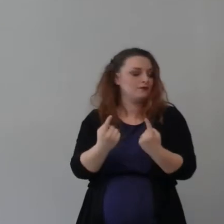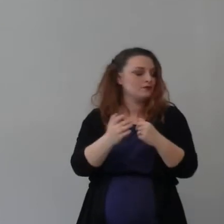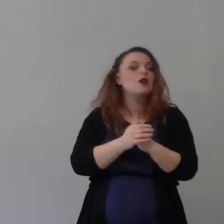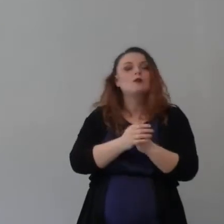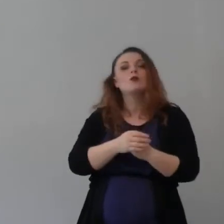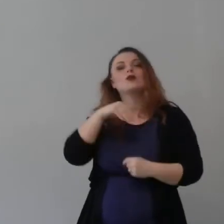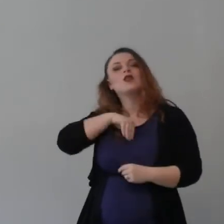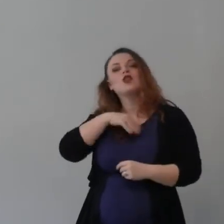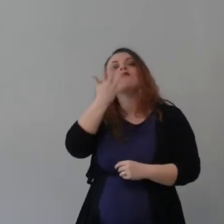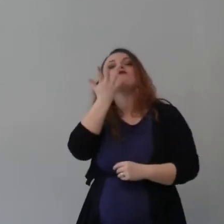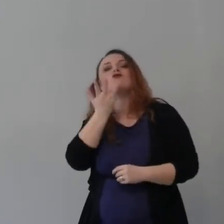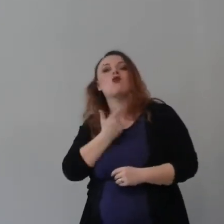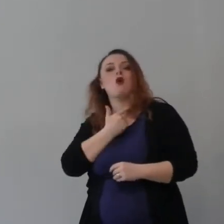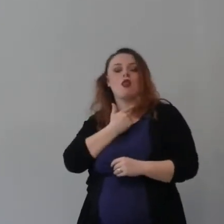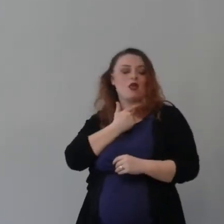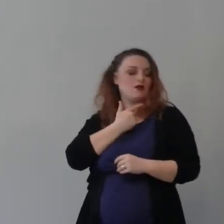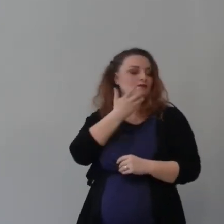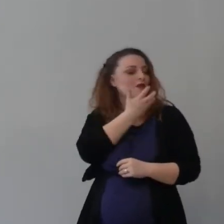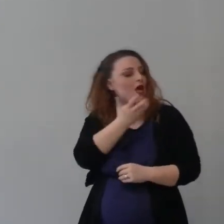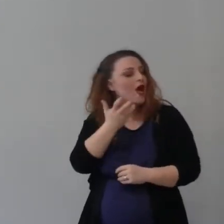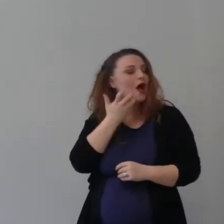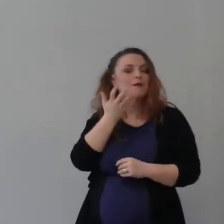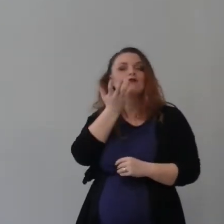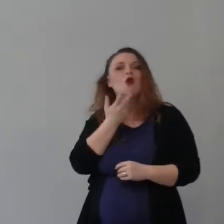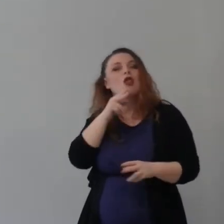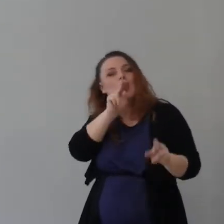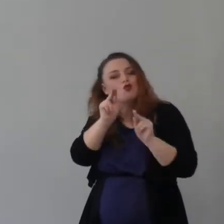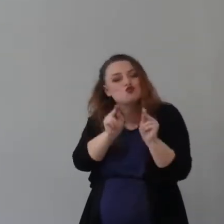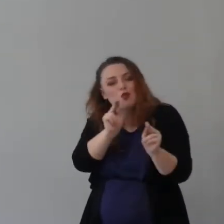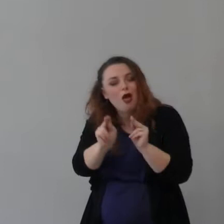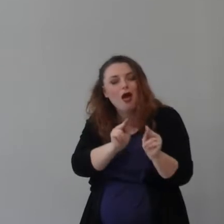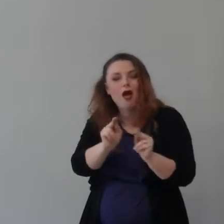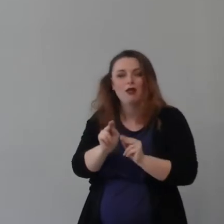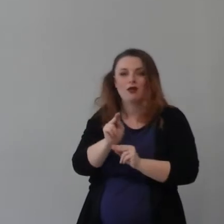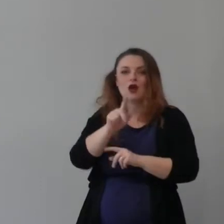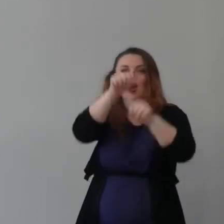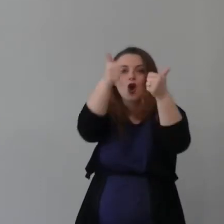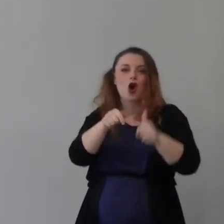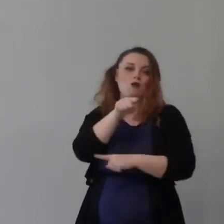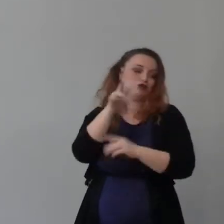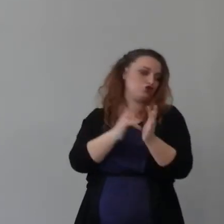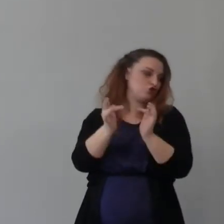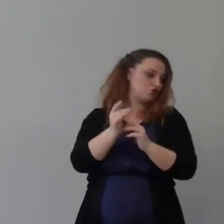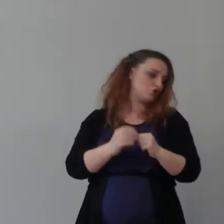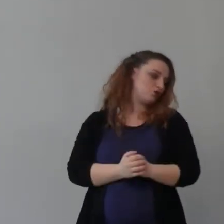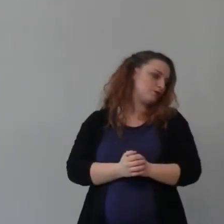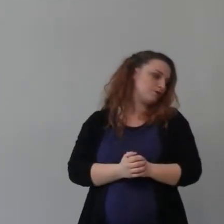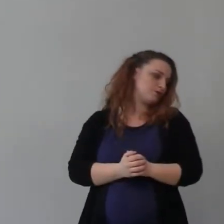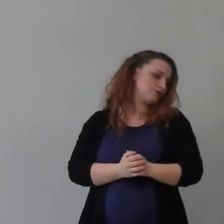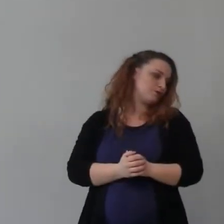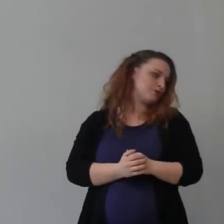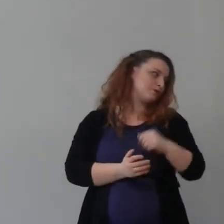farlo, brama di curare il corpo di colui che aveva trasformato la sua